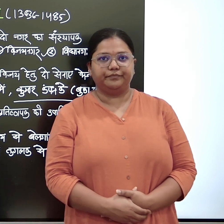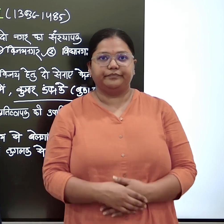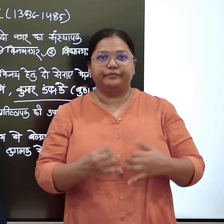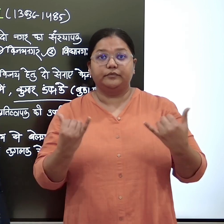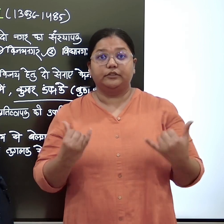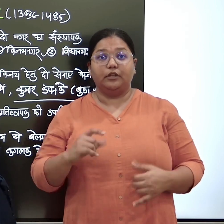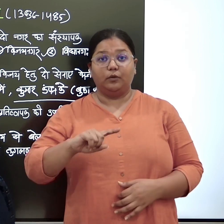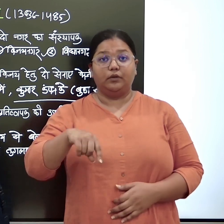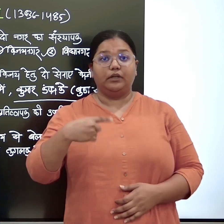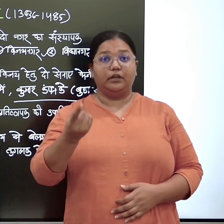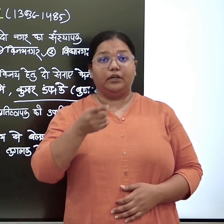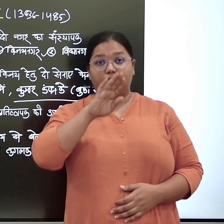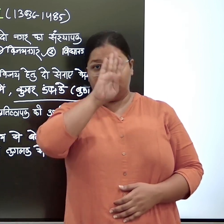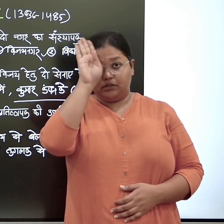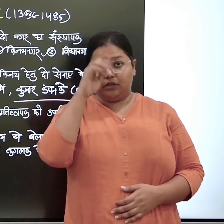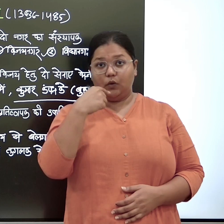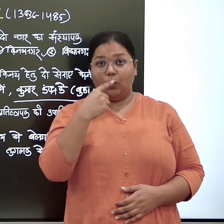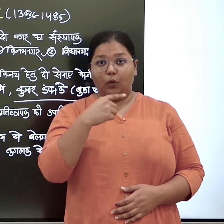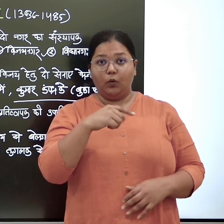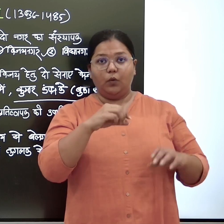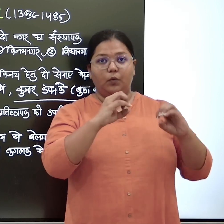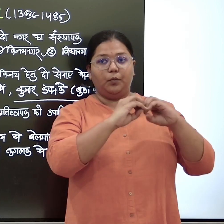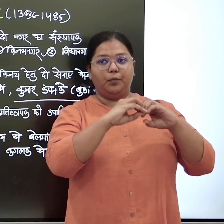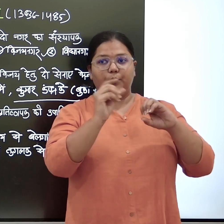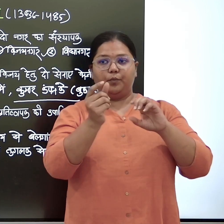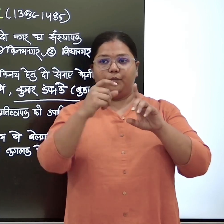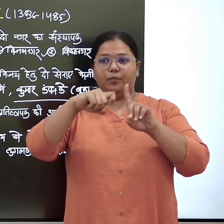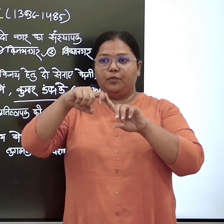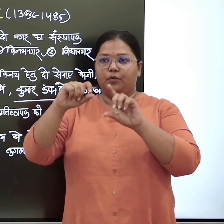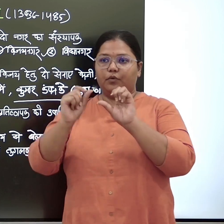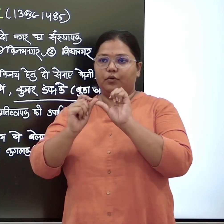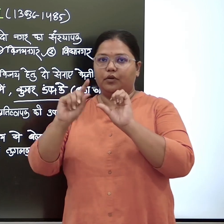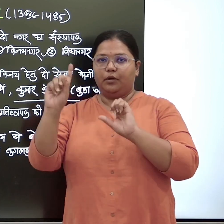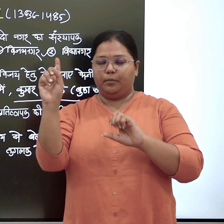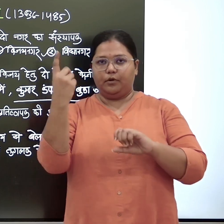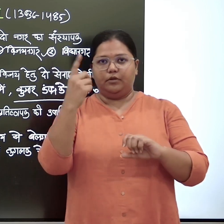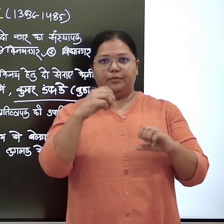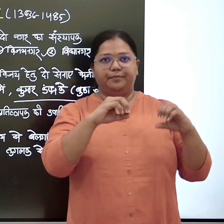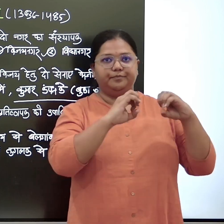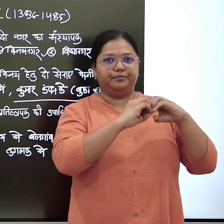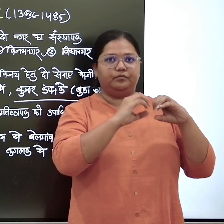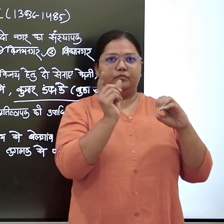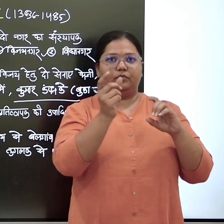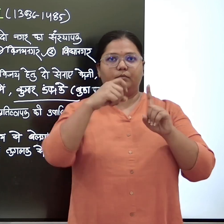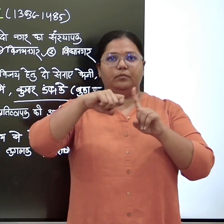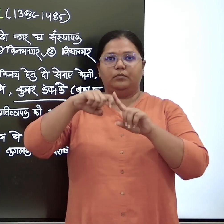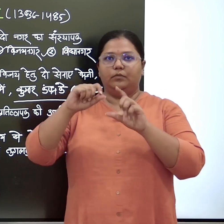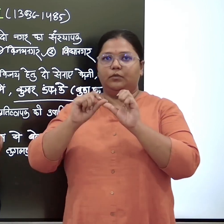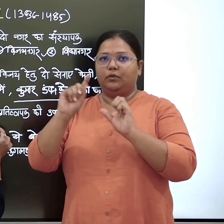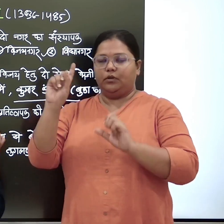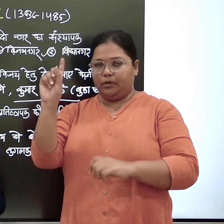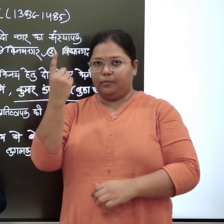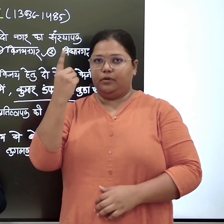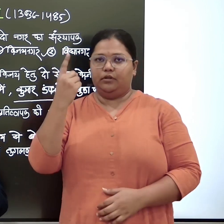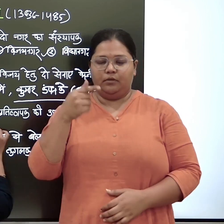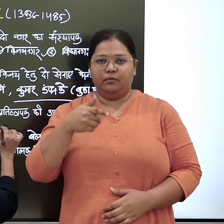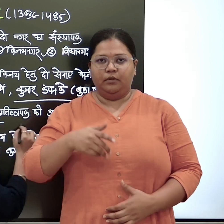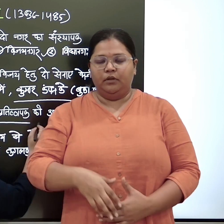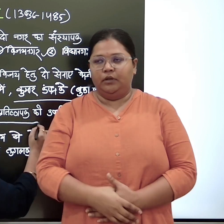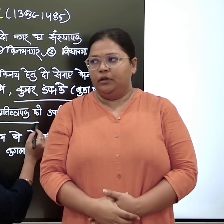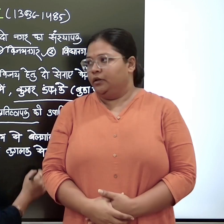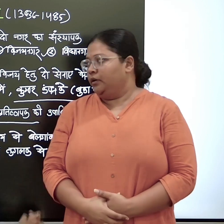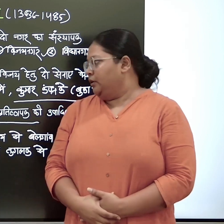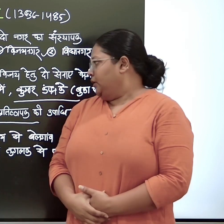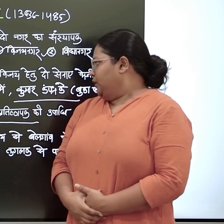लिखो बुक्का प्रथम। बुक्का प्रथम में कुछ स्पेशलाइजेशन वाला टाइप से चीज नहीं है। इसमें